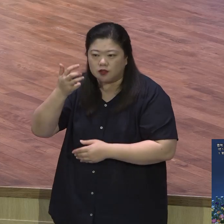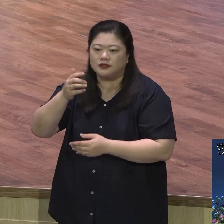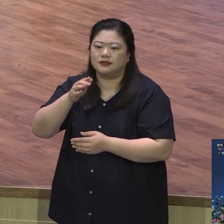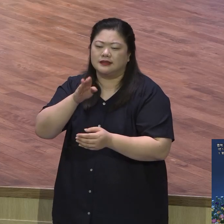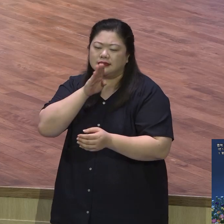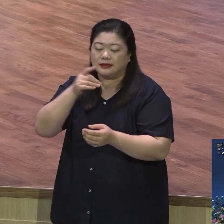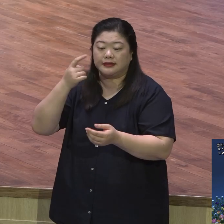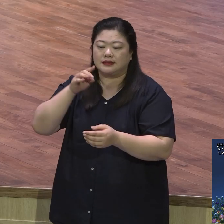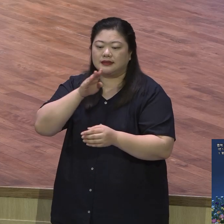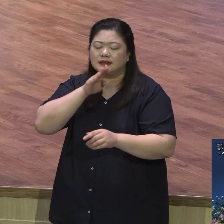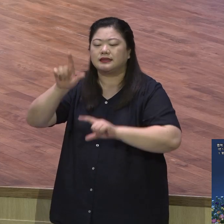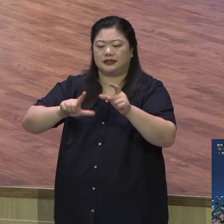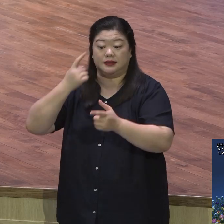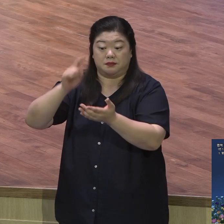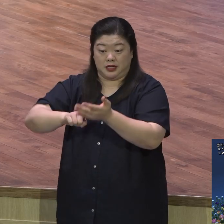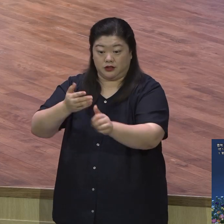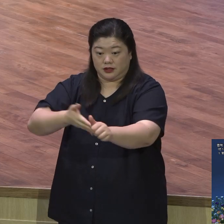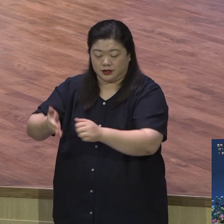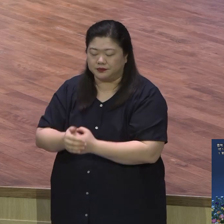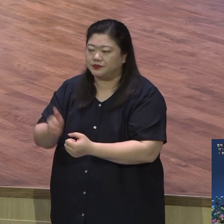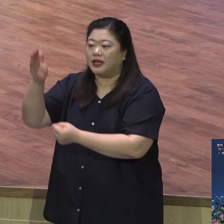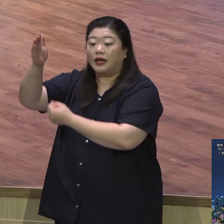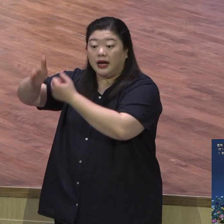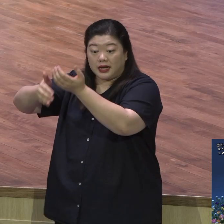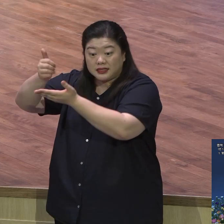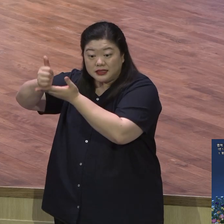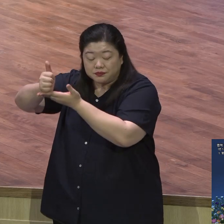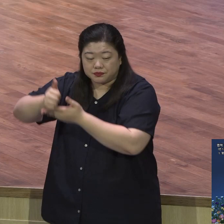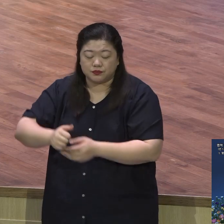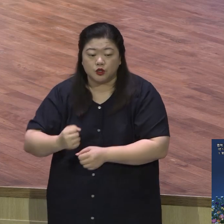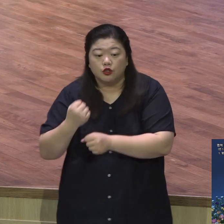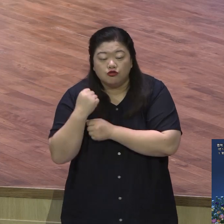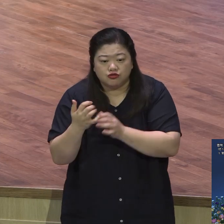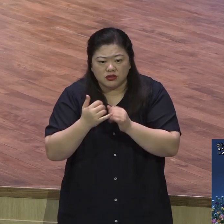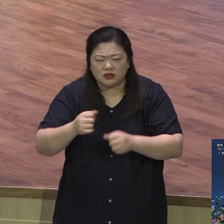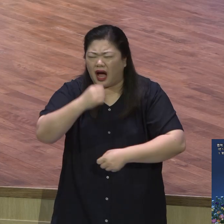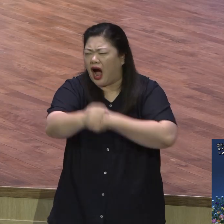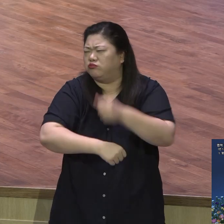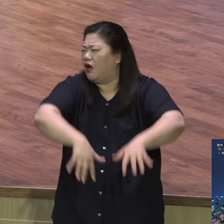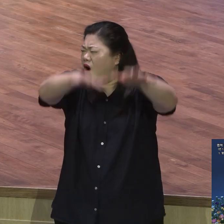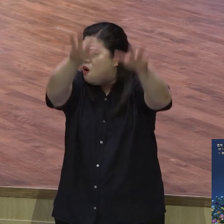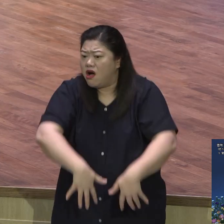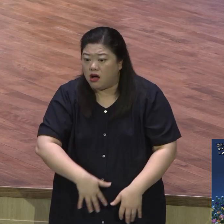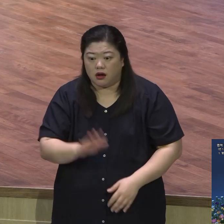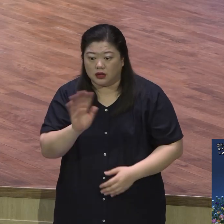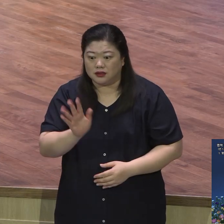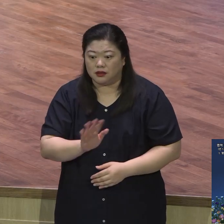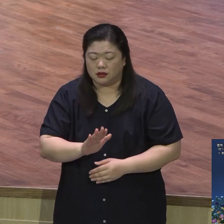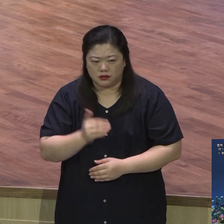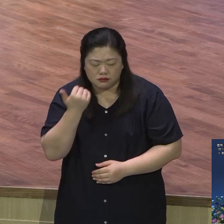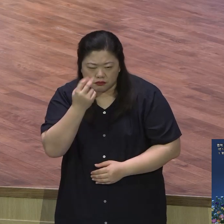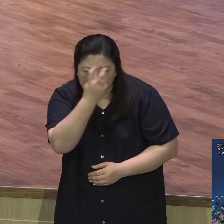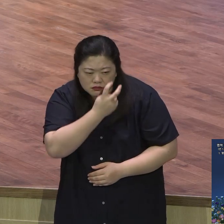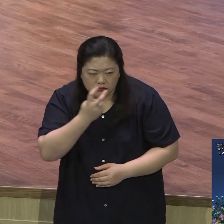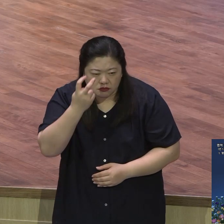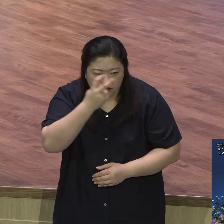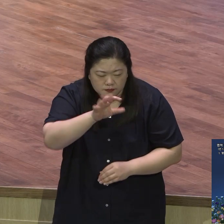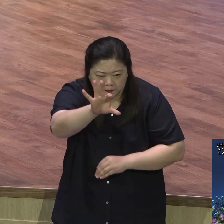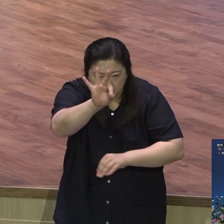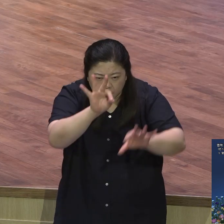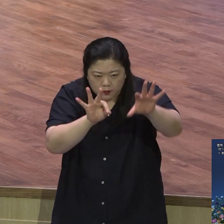아무나 영적 군사로 모집하지 않잖아요. 군사는 아무나 모집합니까? 이 땅에 교회를 다닌다고 해서